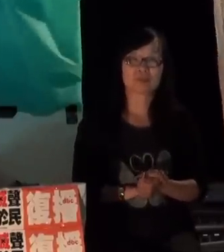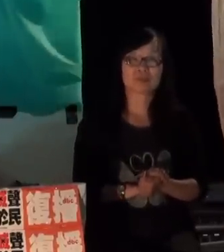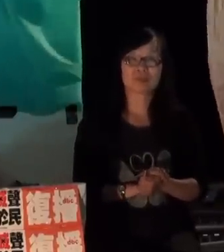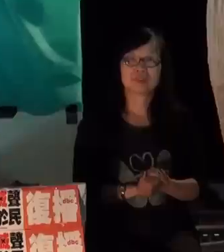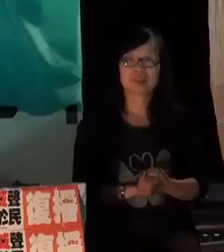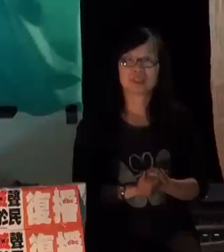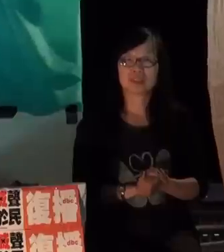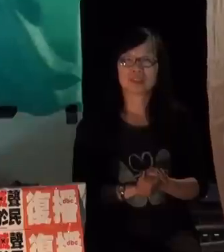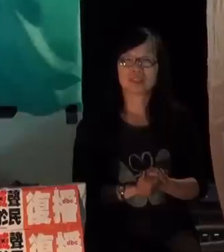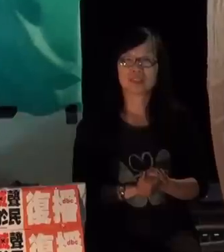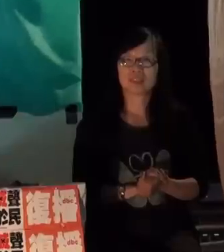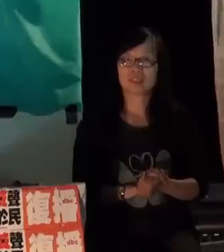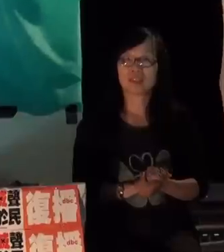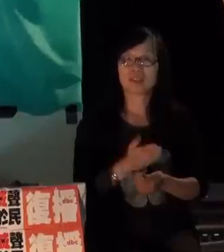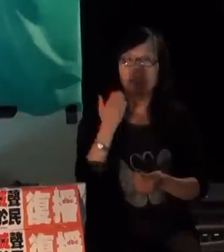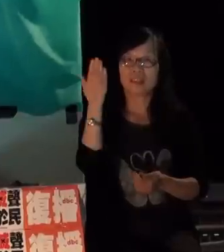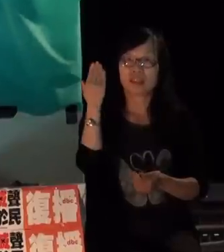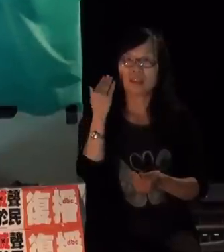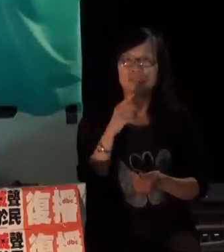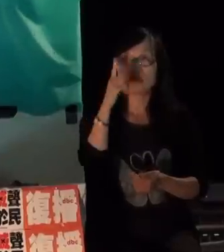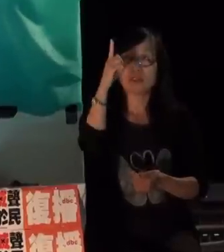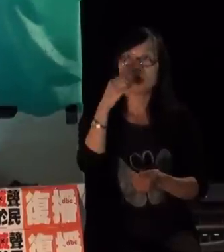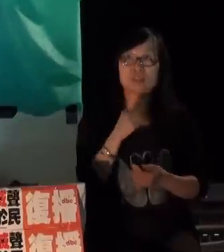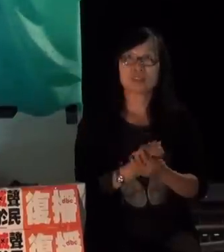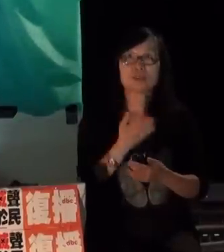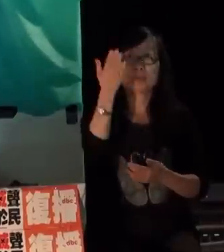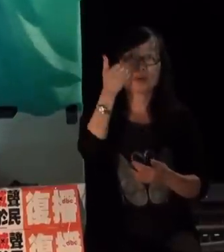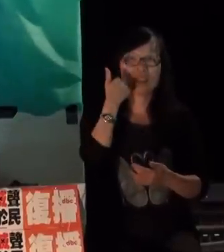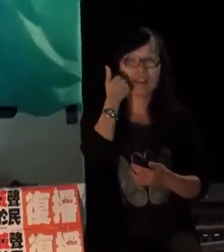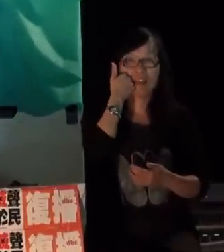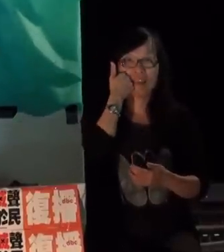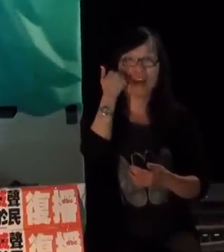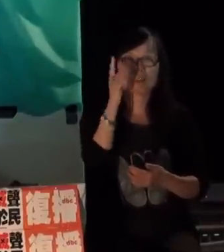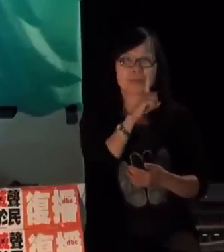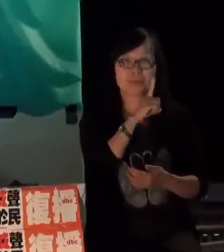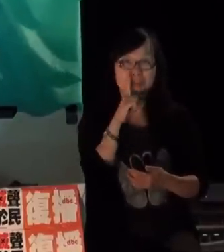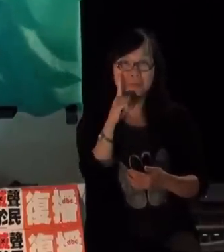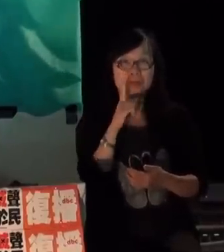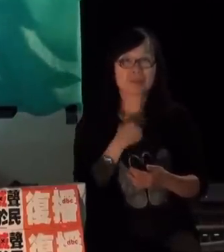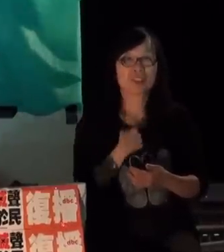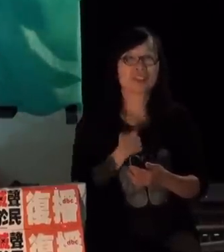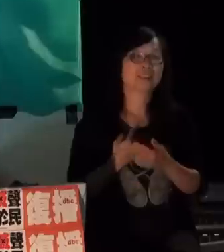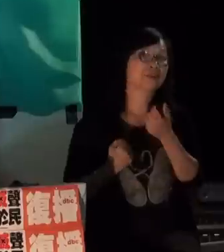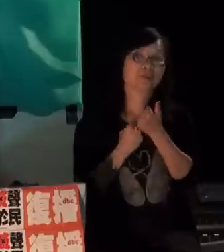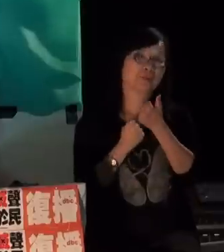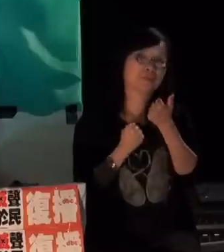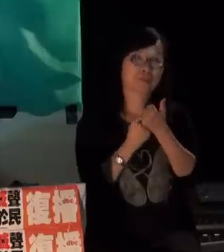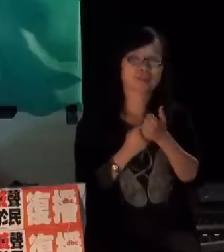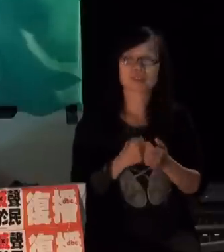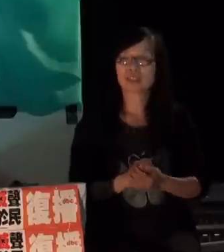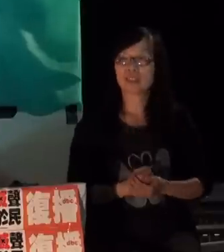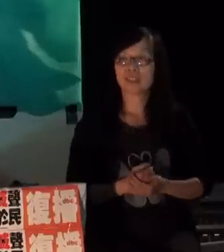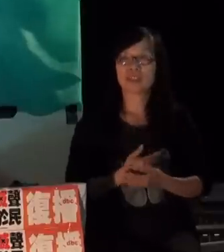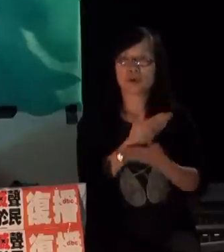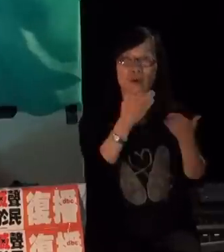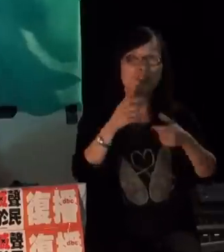個我聽過啦。咁嗱，而家上天又眷顧我哋啦，令我哋冷靜啲咯。 嗱，我哋唔怕嘅，我哋照頂住啊嘛。 啊，唔係，我覺得如果大家